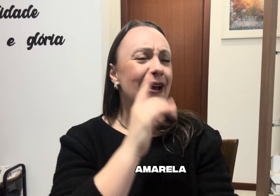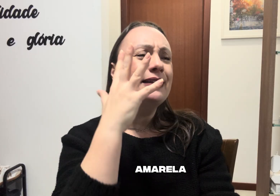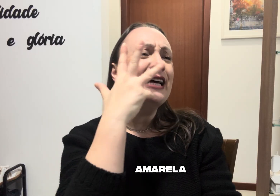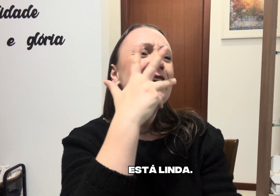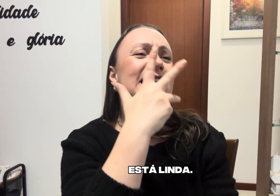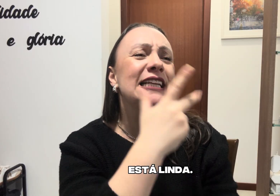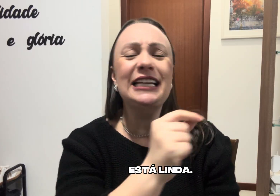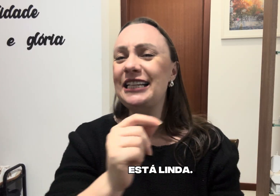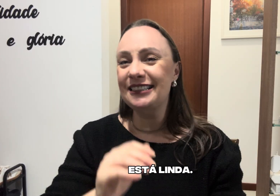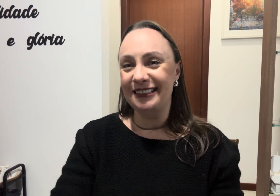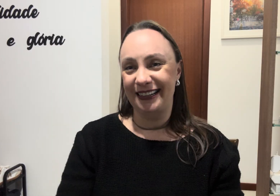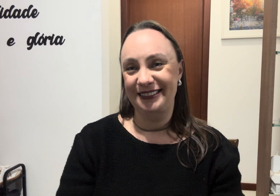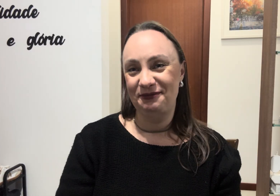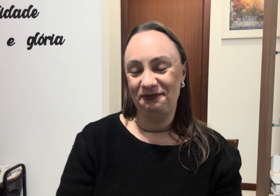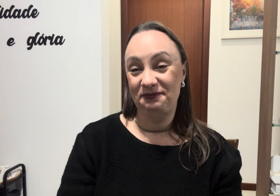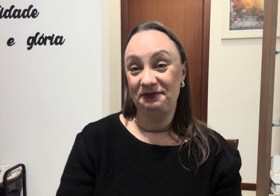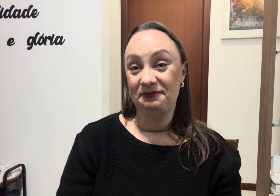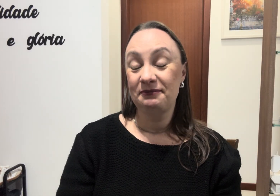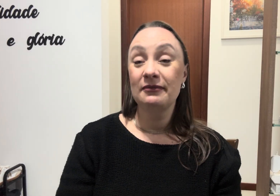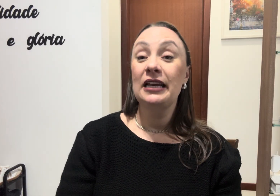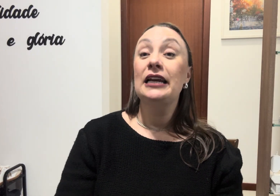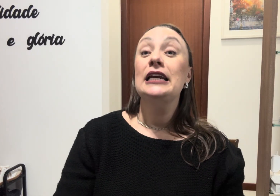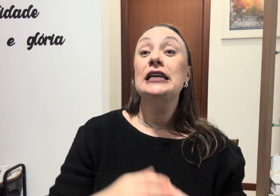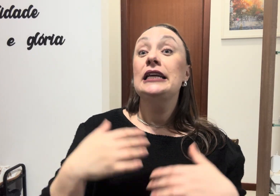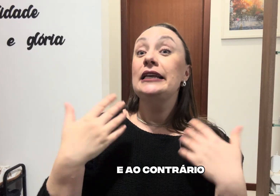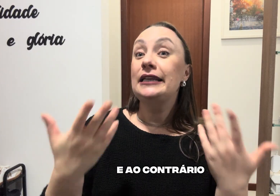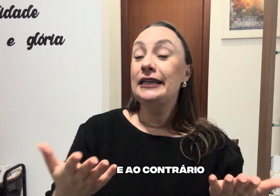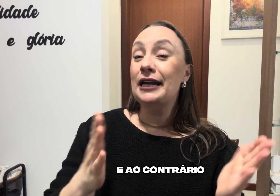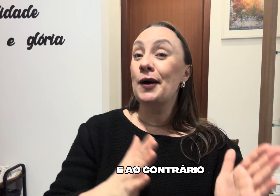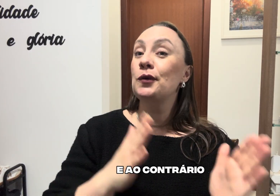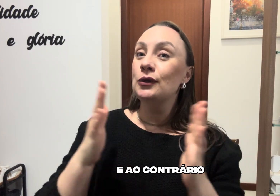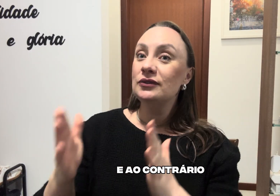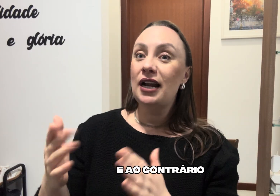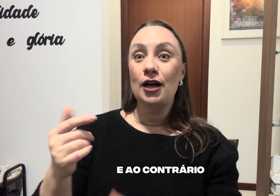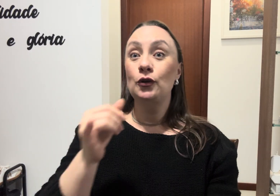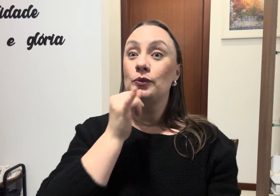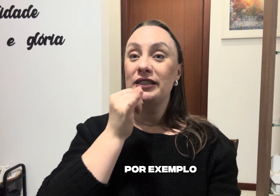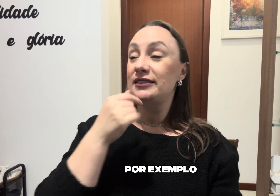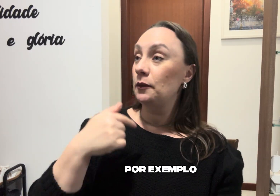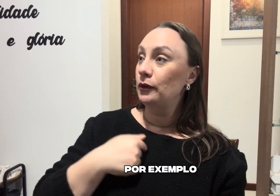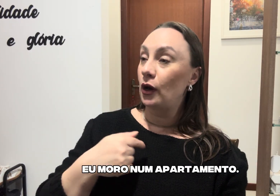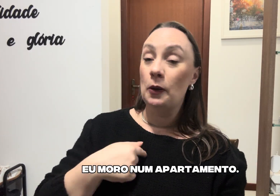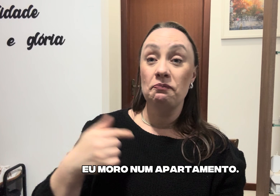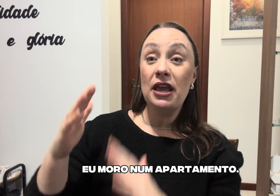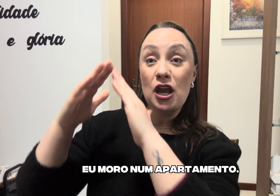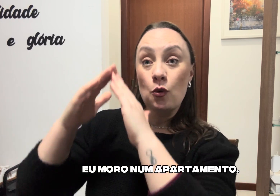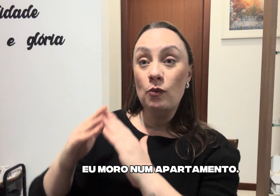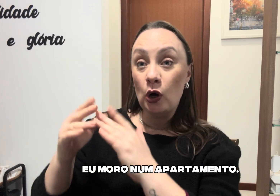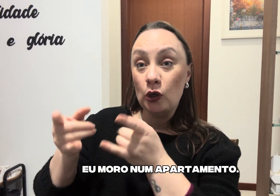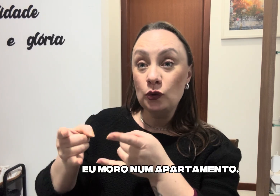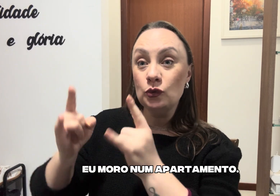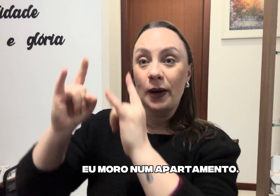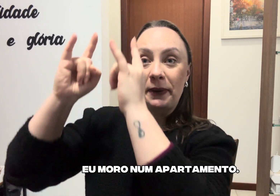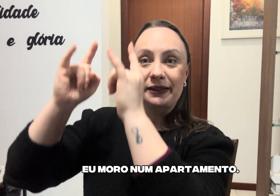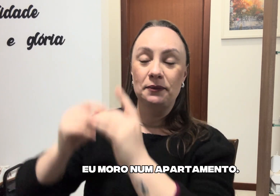tá linda. E ao contrário, por exemplo, ó, eu moro num